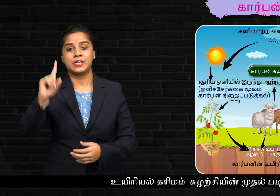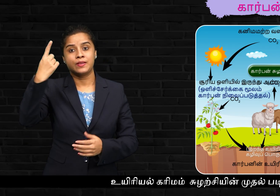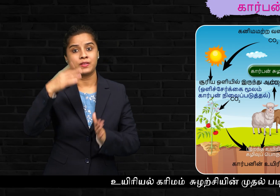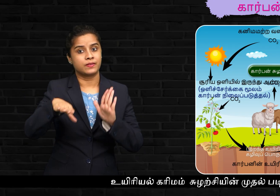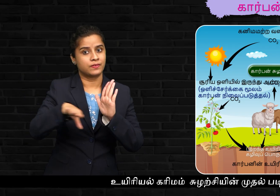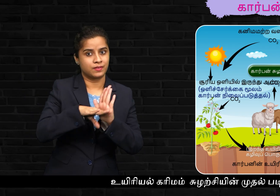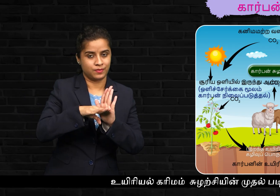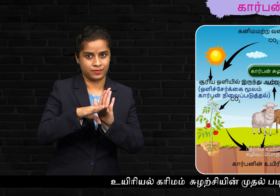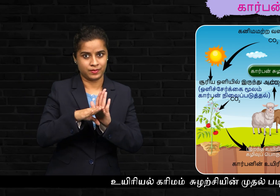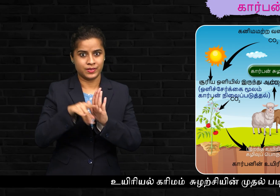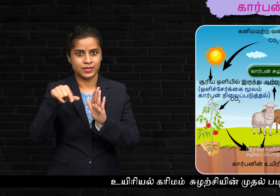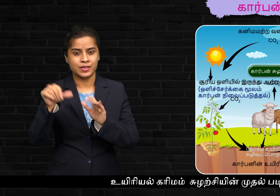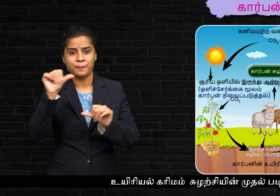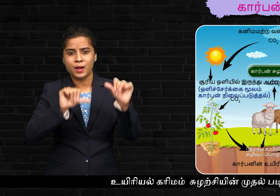உயிரியல் கரிமம் சுழற்சியின் முதல் படி.